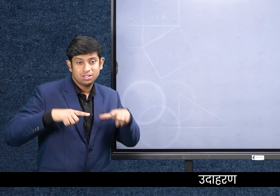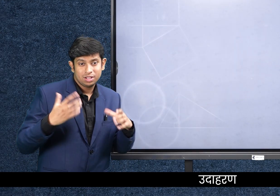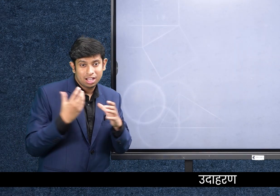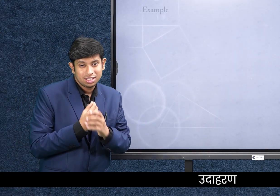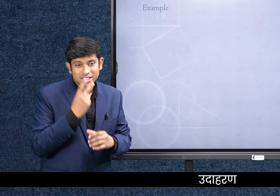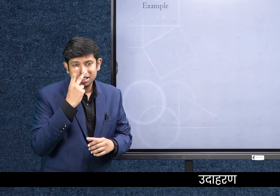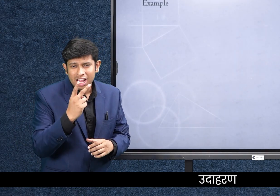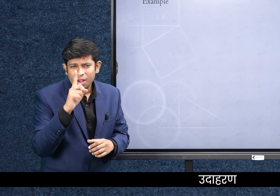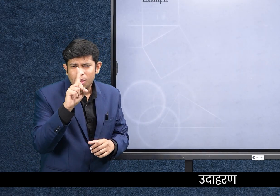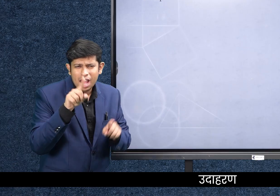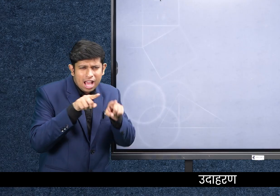उदाहरण,